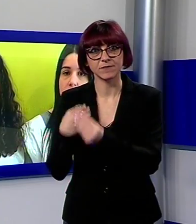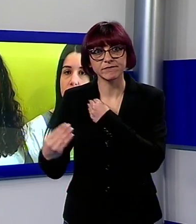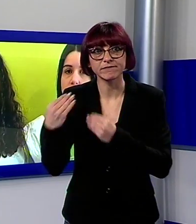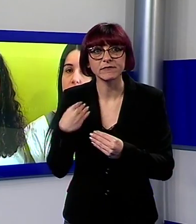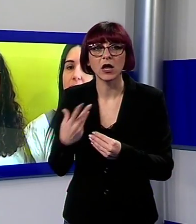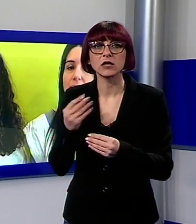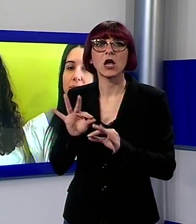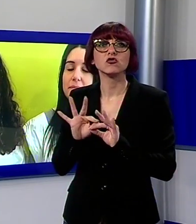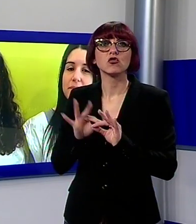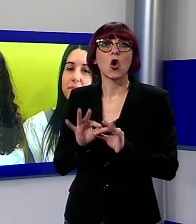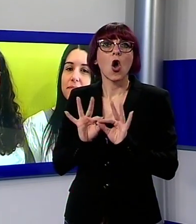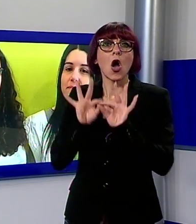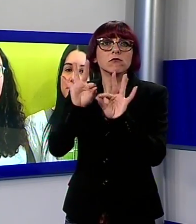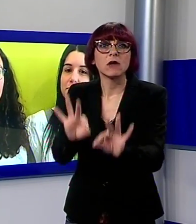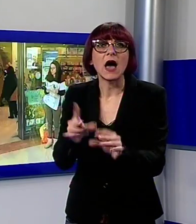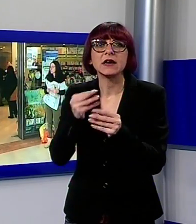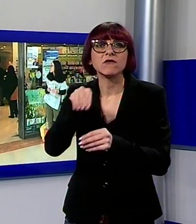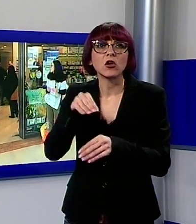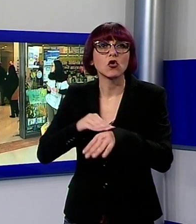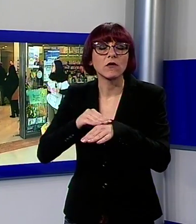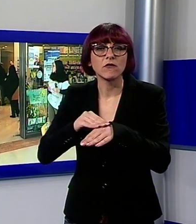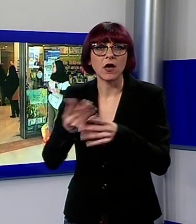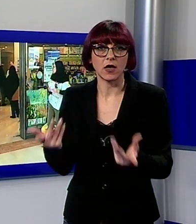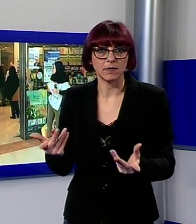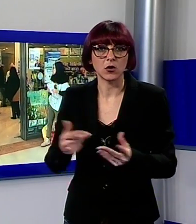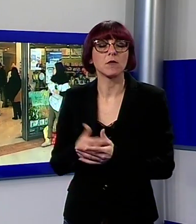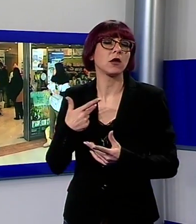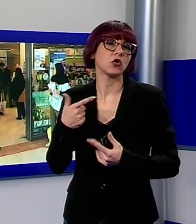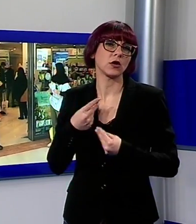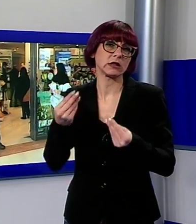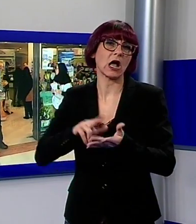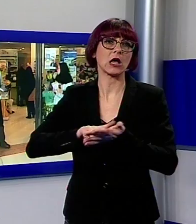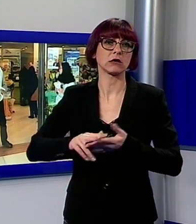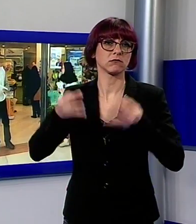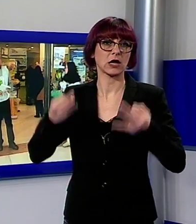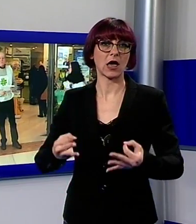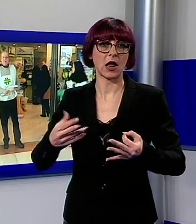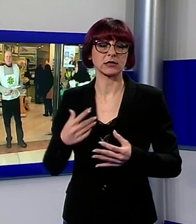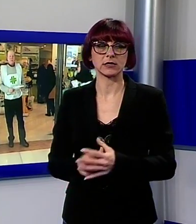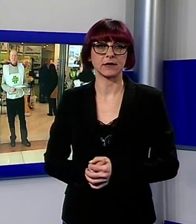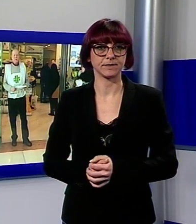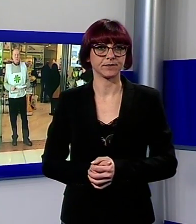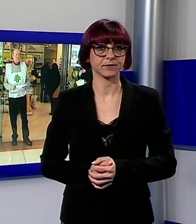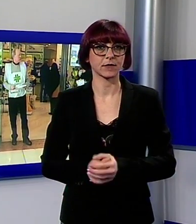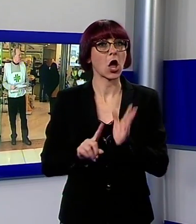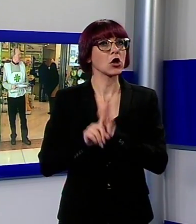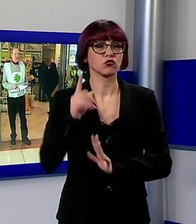della colletta del Banco Farmaceutico è veramente un grande gesto di solidarietà. Abbiamo raggiunto un buon risultato, abbiamo